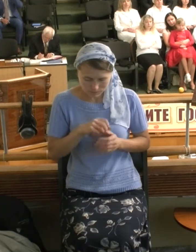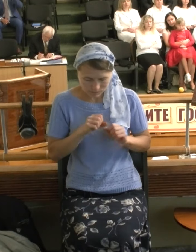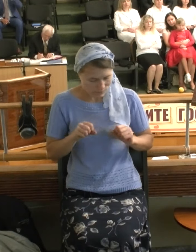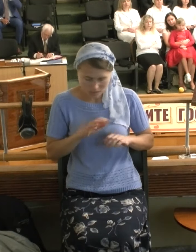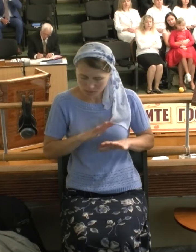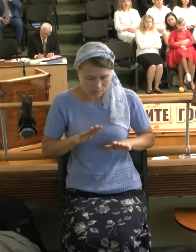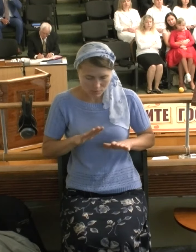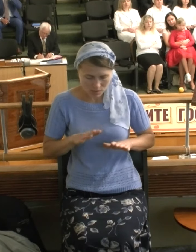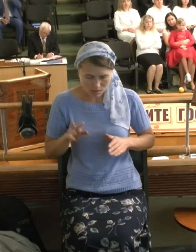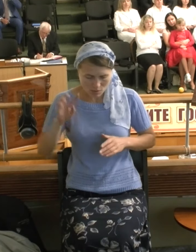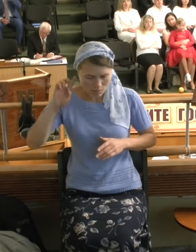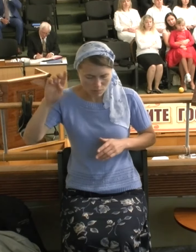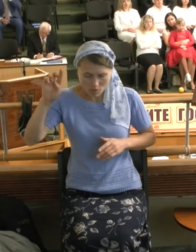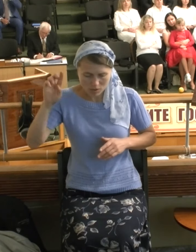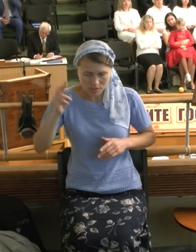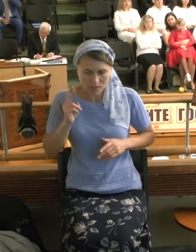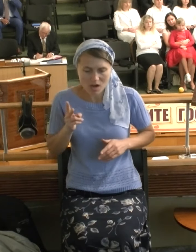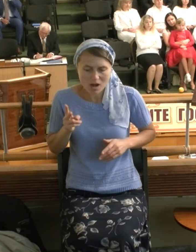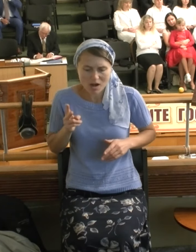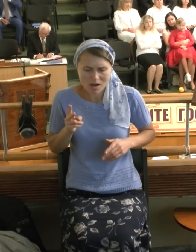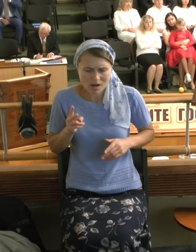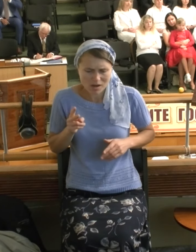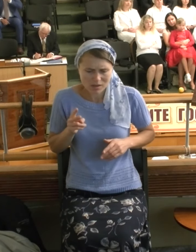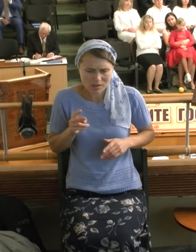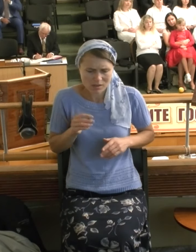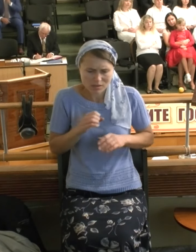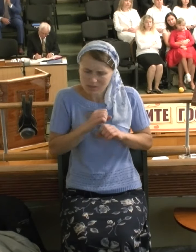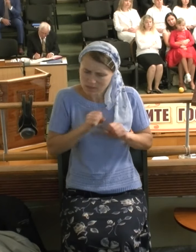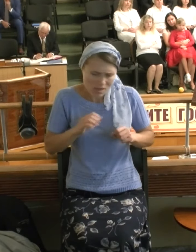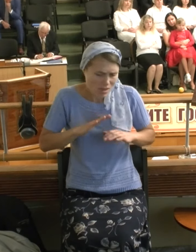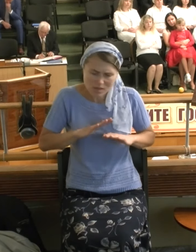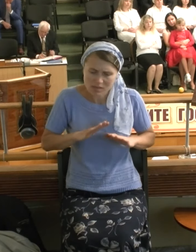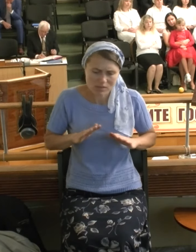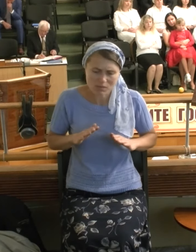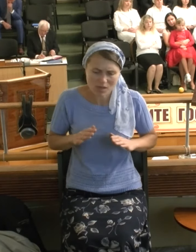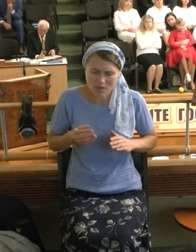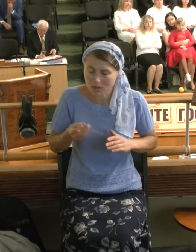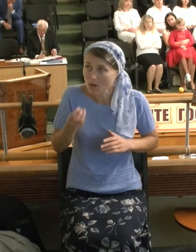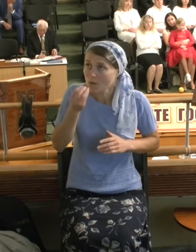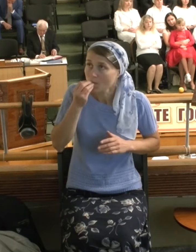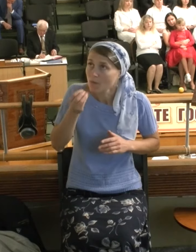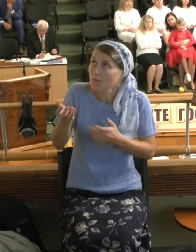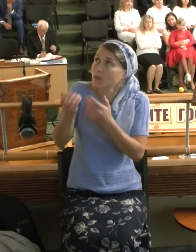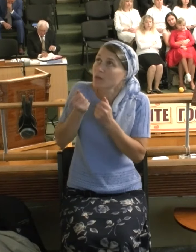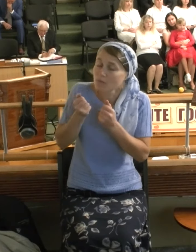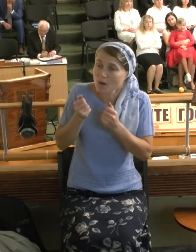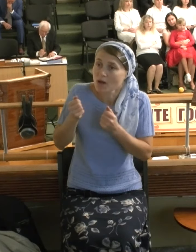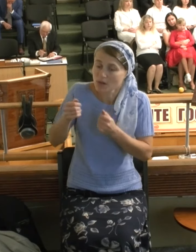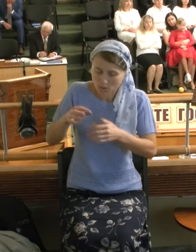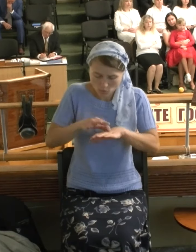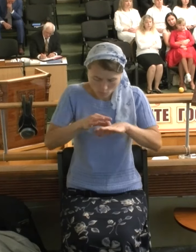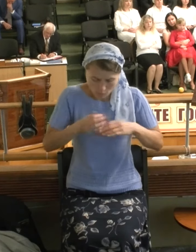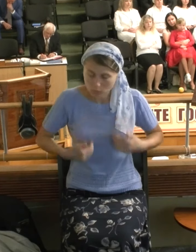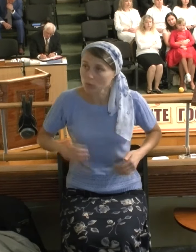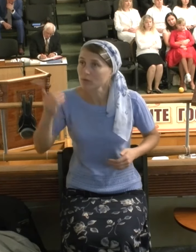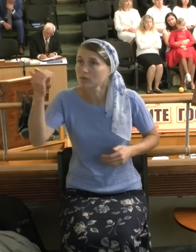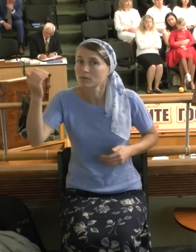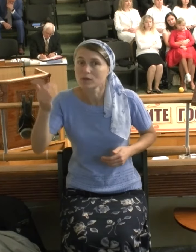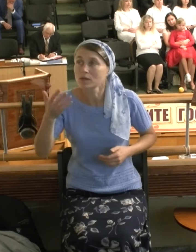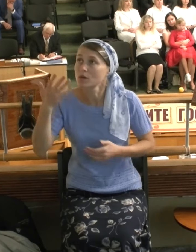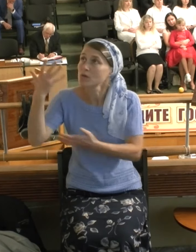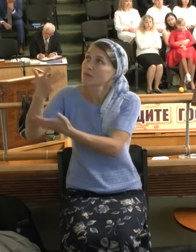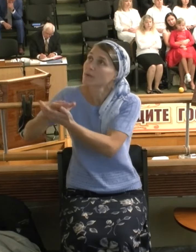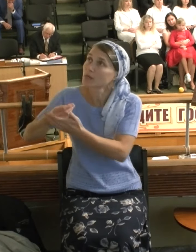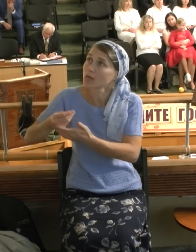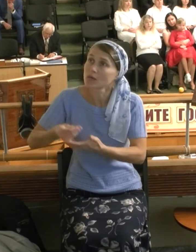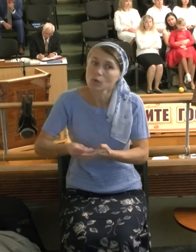Боже, как не смело, вкушаю сердце, Бог твой. Своей драгоценной кровью ты